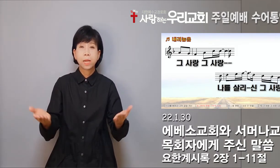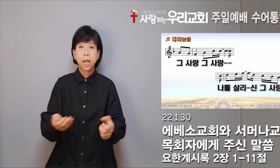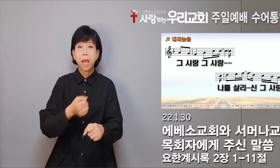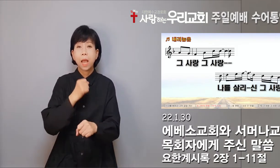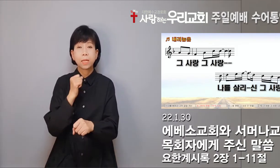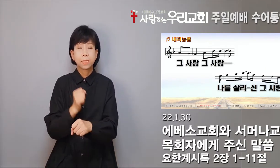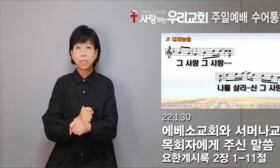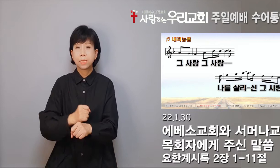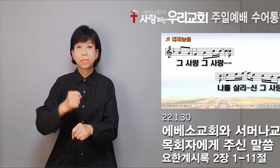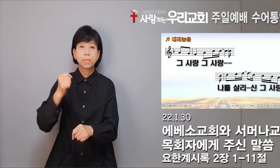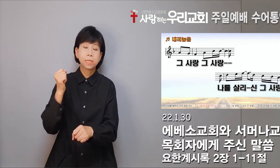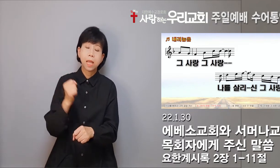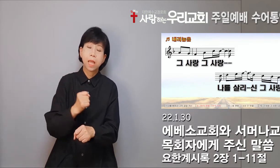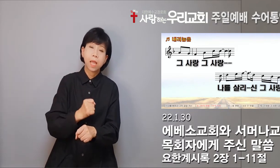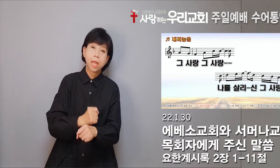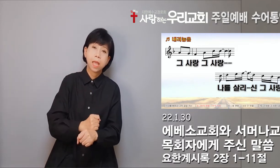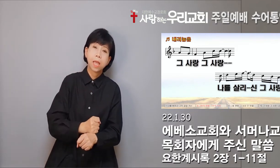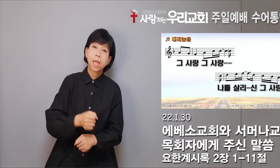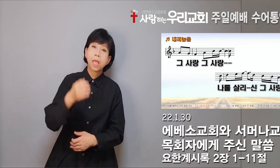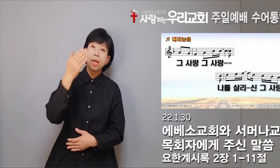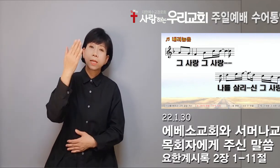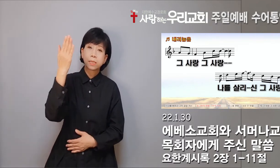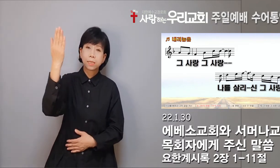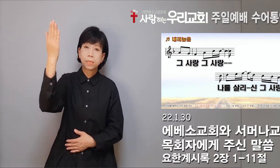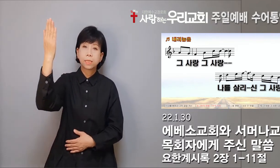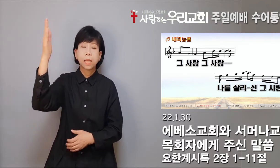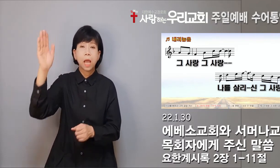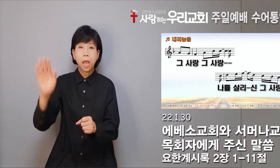일하시네. 그 사랑